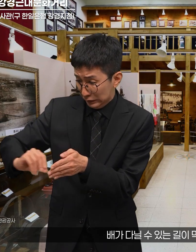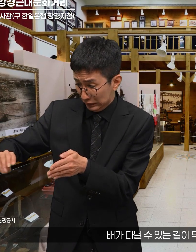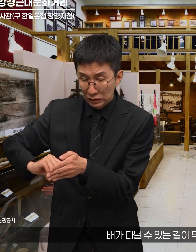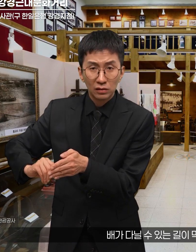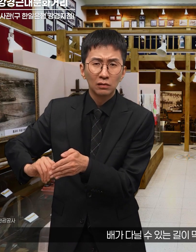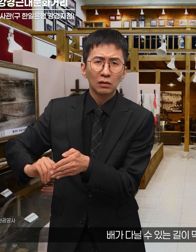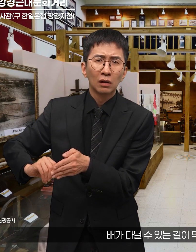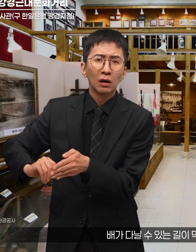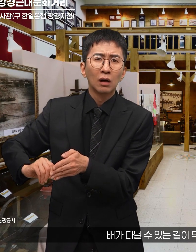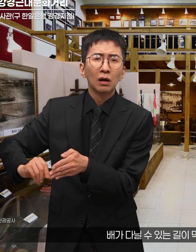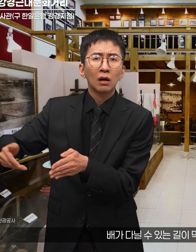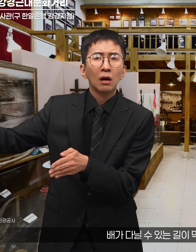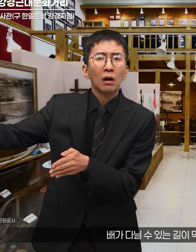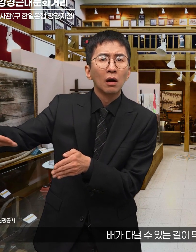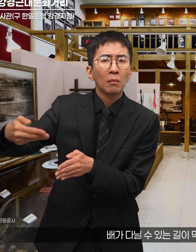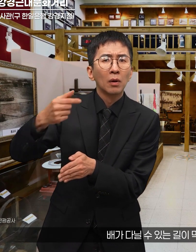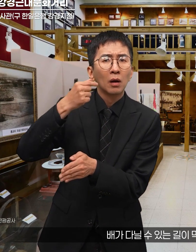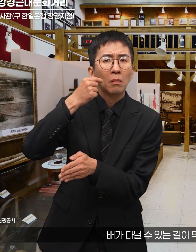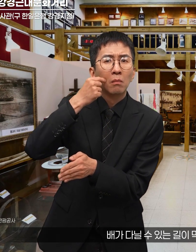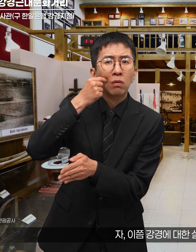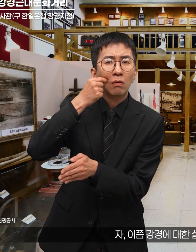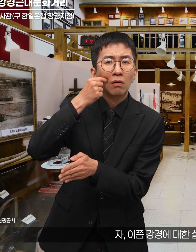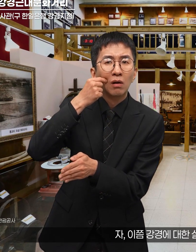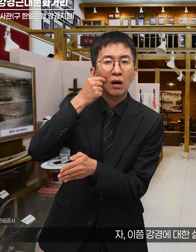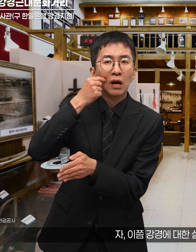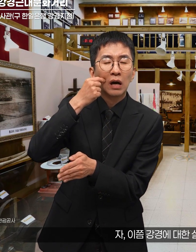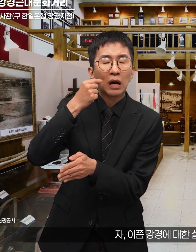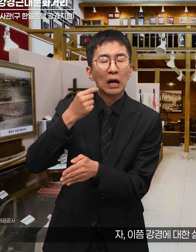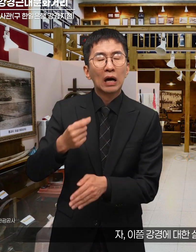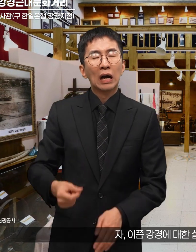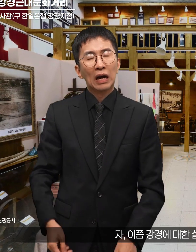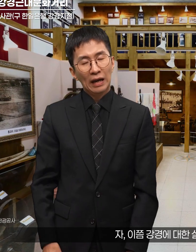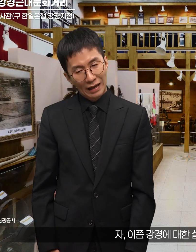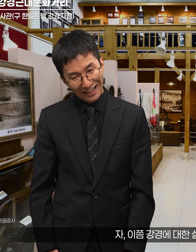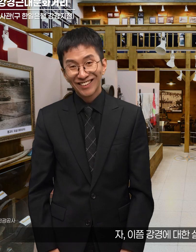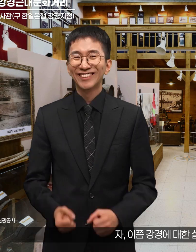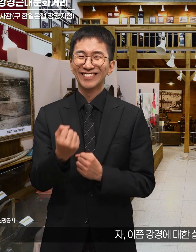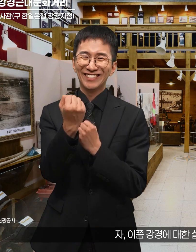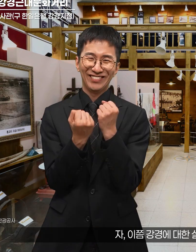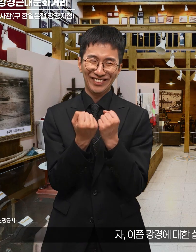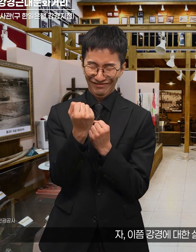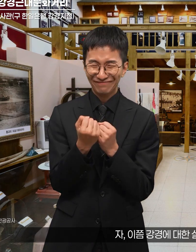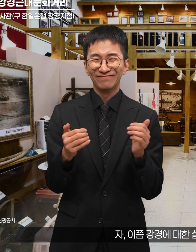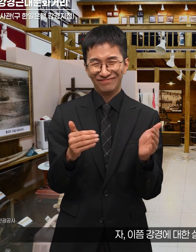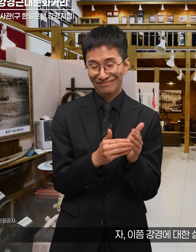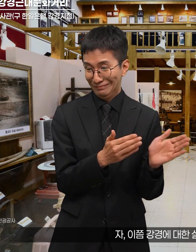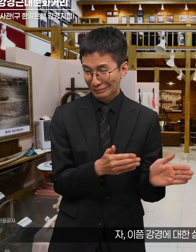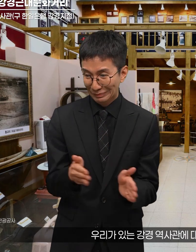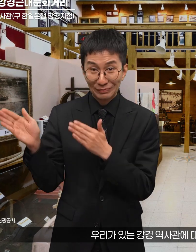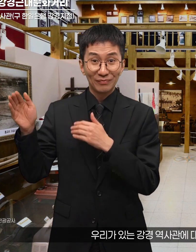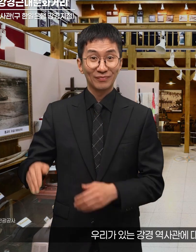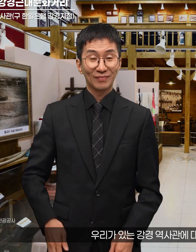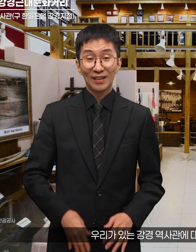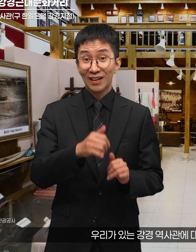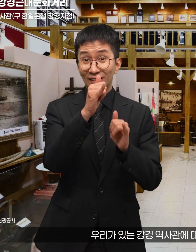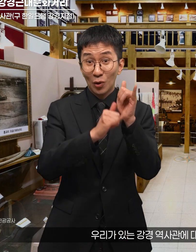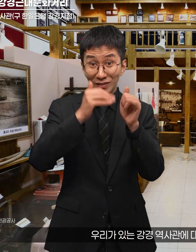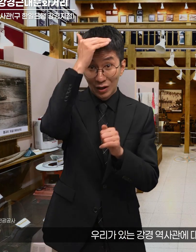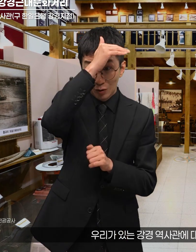길이 막히게 되었습니다. 자, 이쯤 강경에 대한 설명은 그만하고 우리가 있는 강경